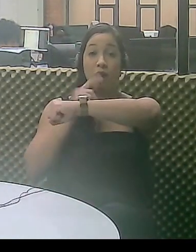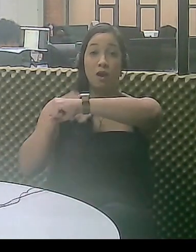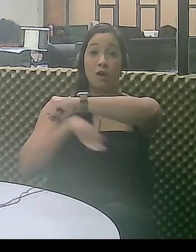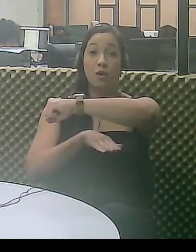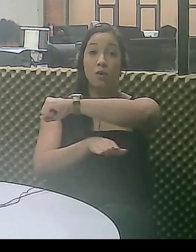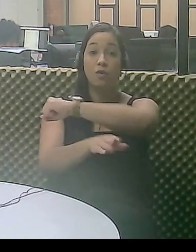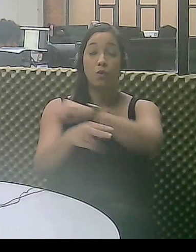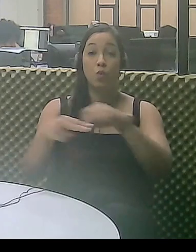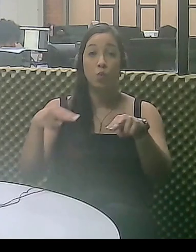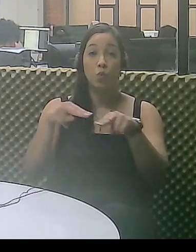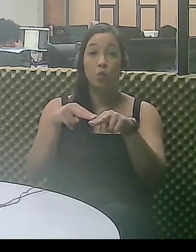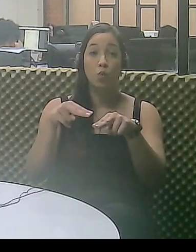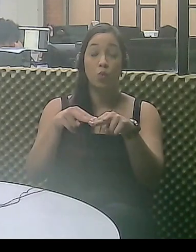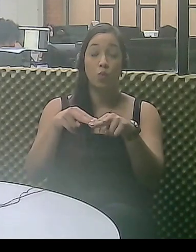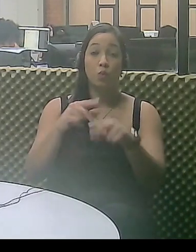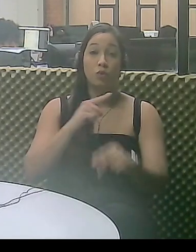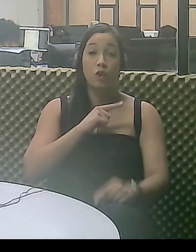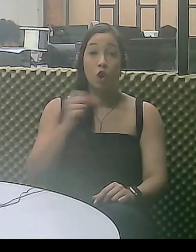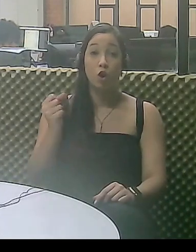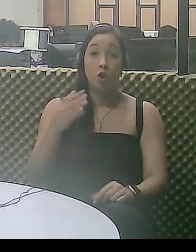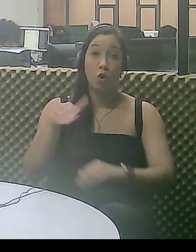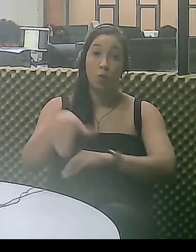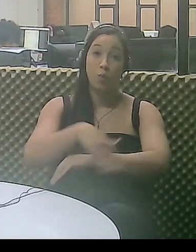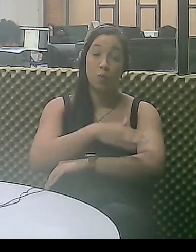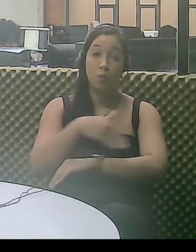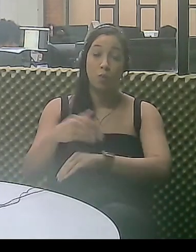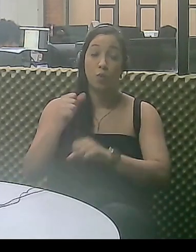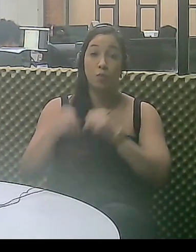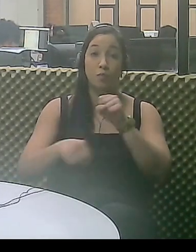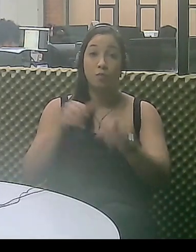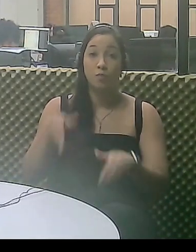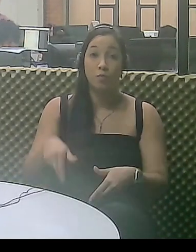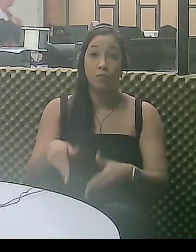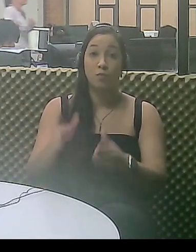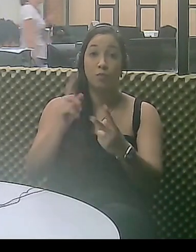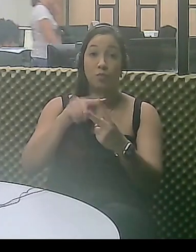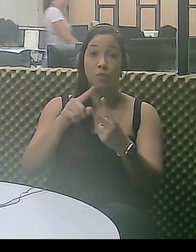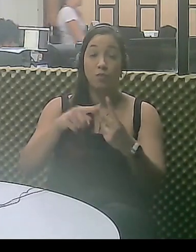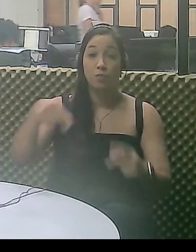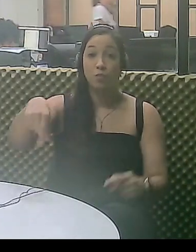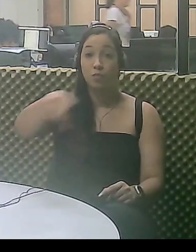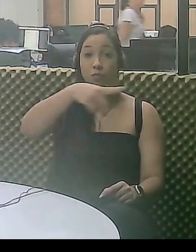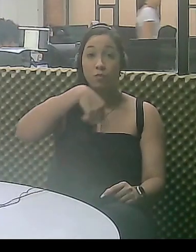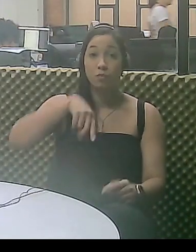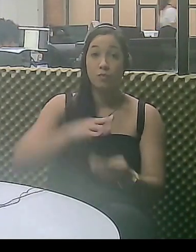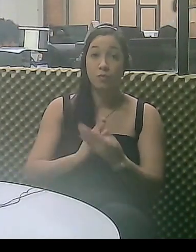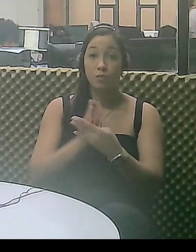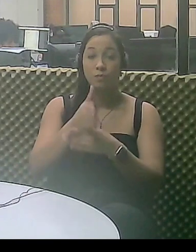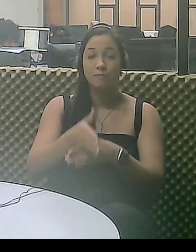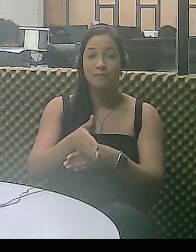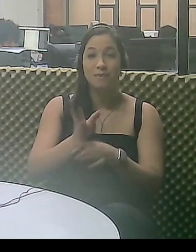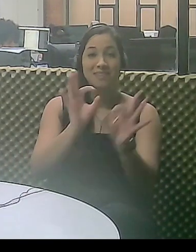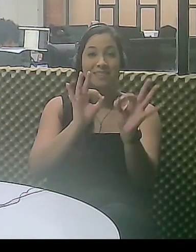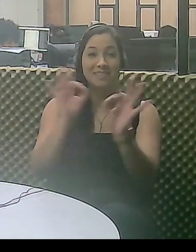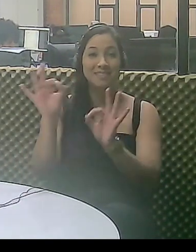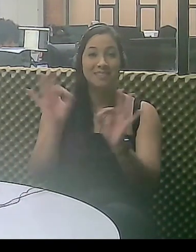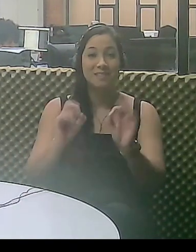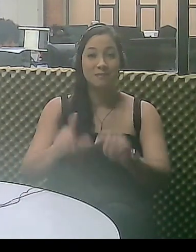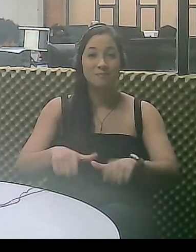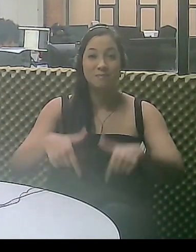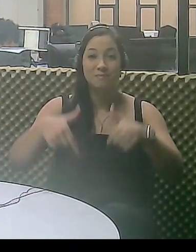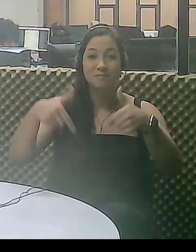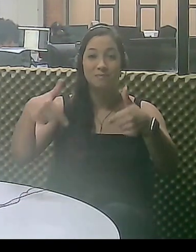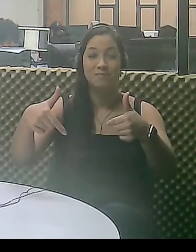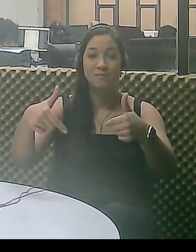Uberabinha. A obra inclui uma nova via, ciclovia e duas rotatórias de acesso. Todo o projeto será